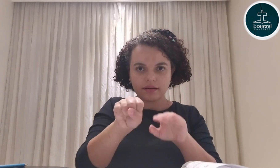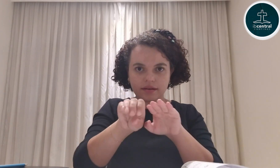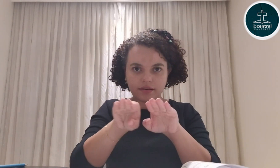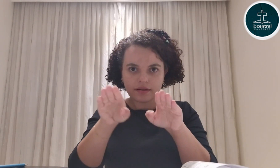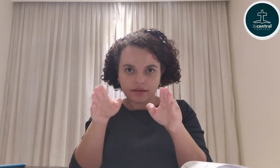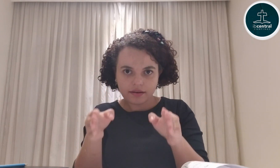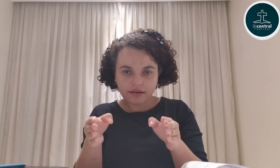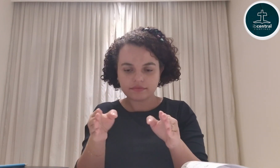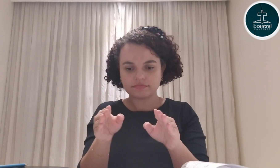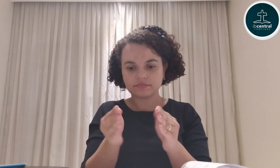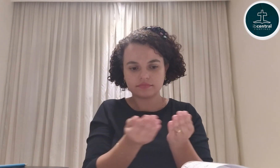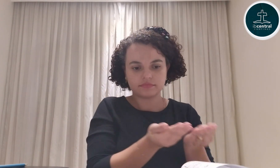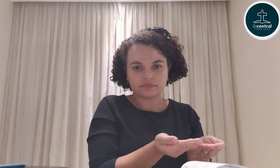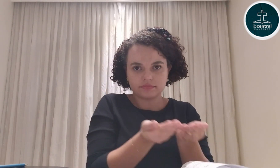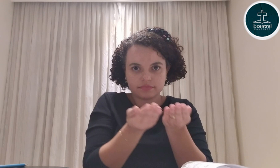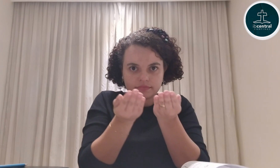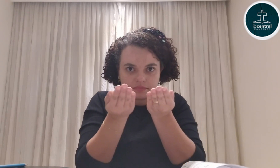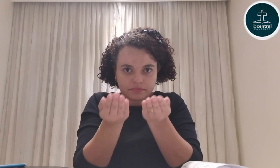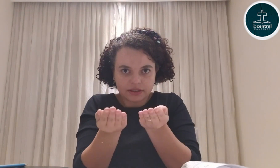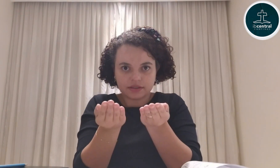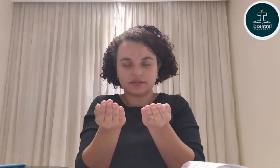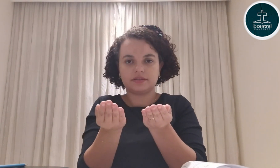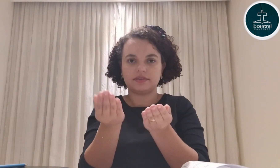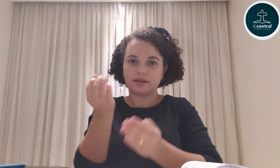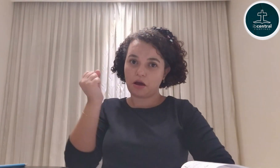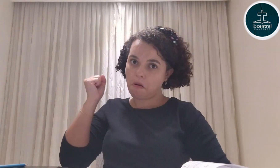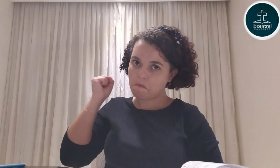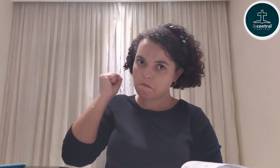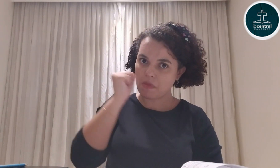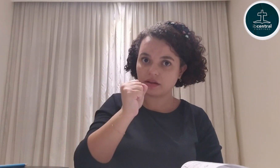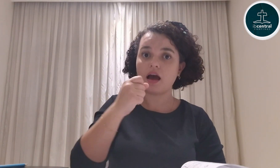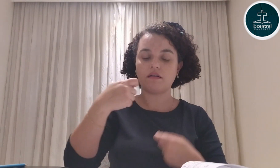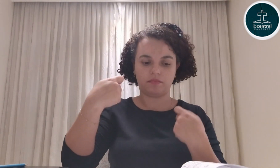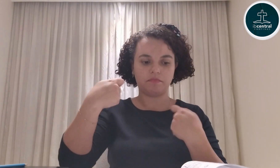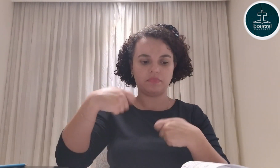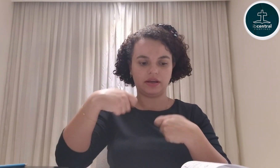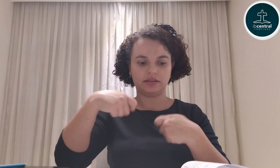No passado, era preciso sacrificar o animal.